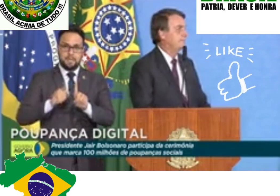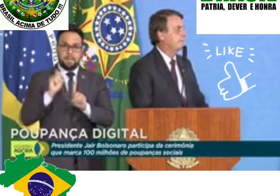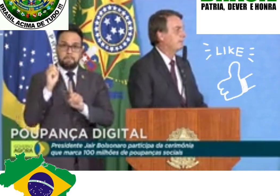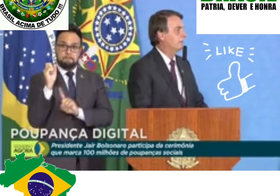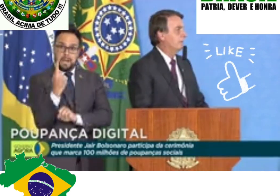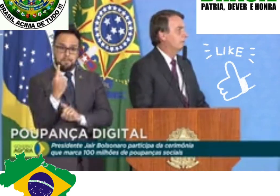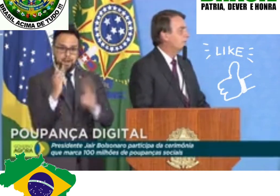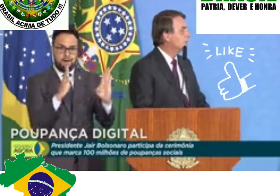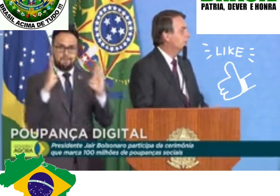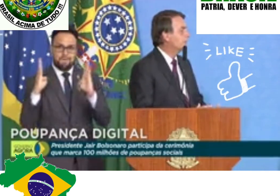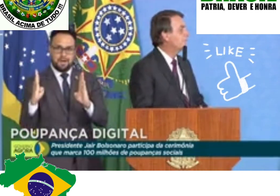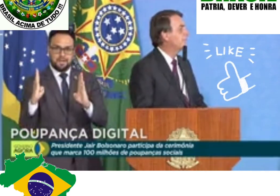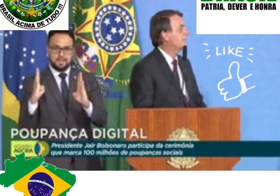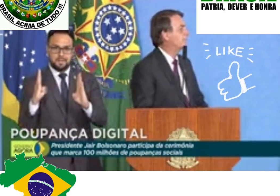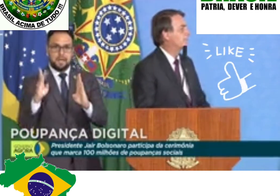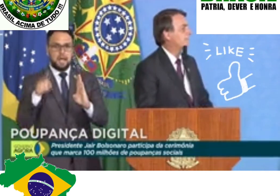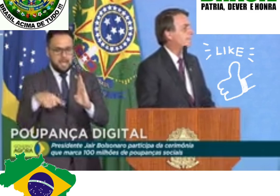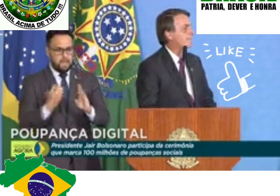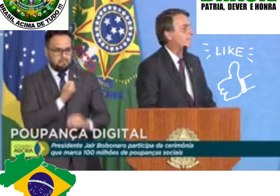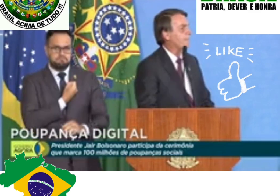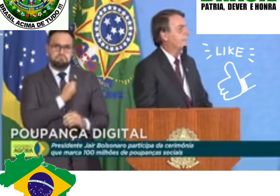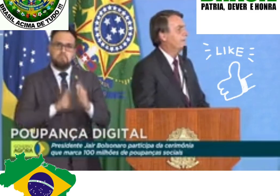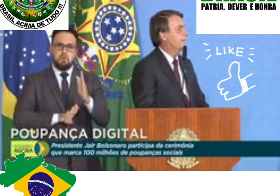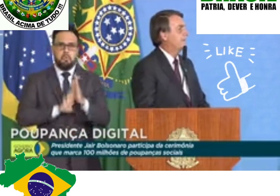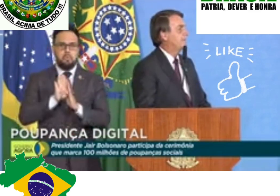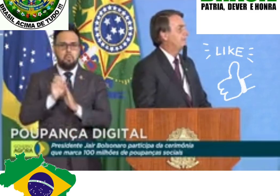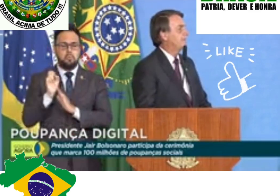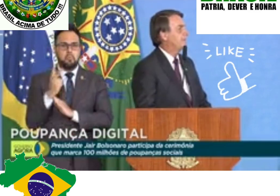auxílio. São números fantásticos.